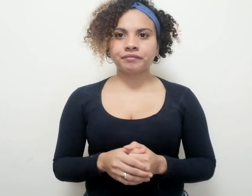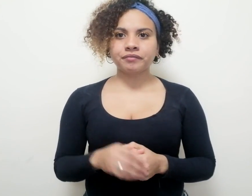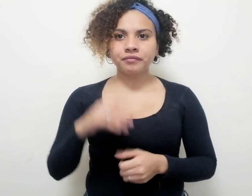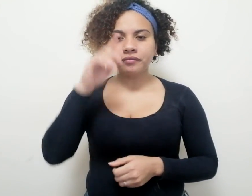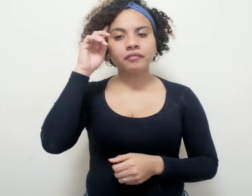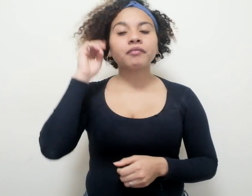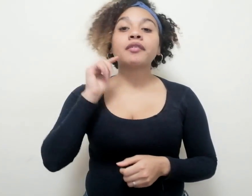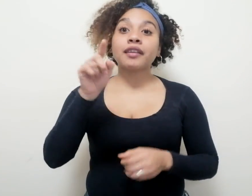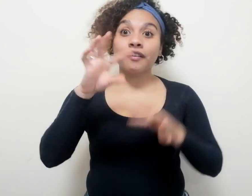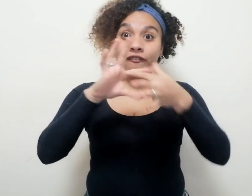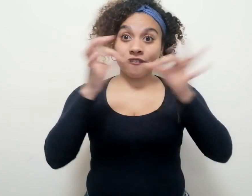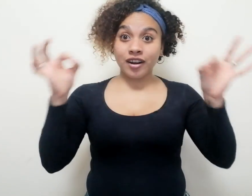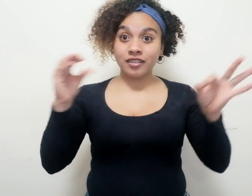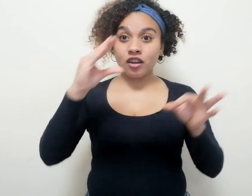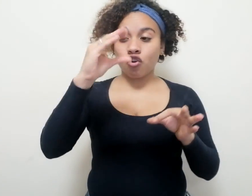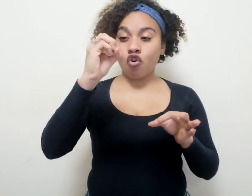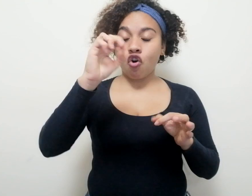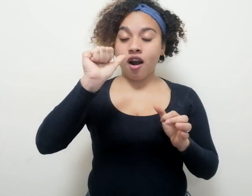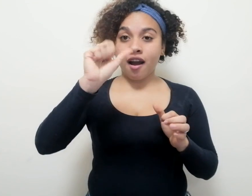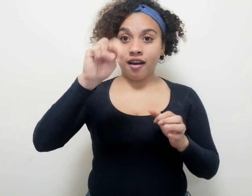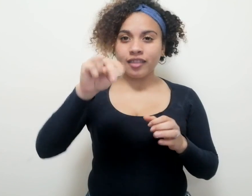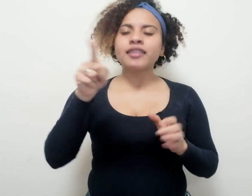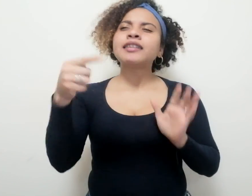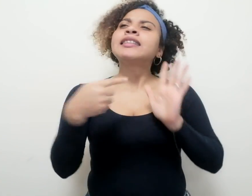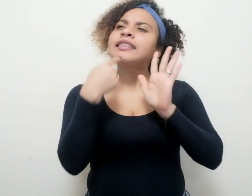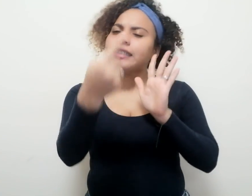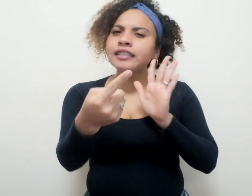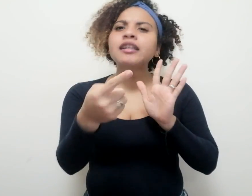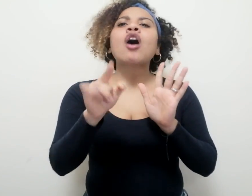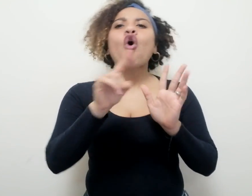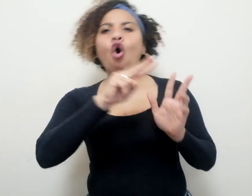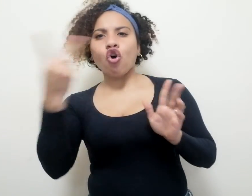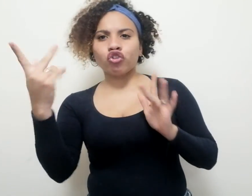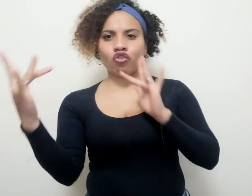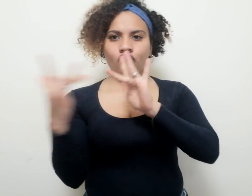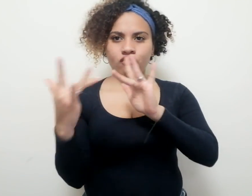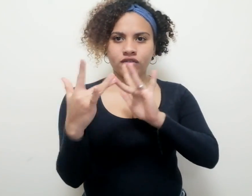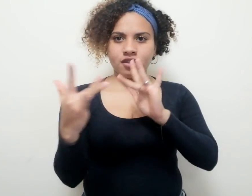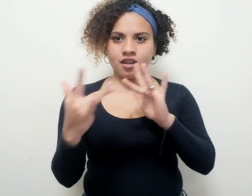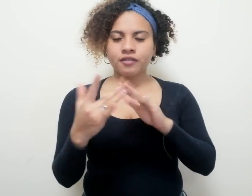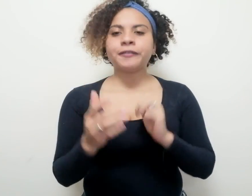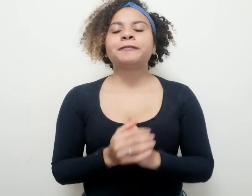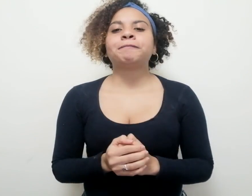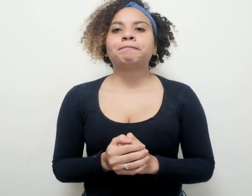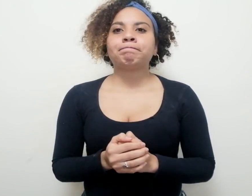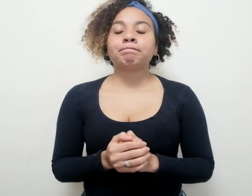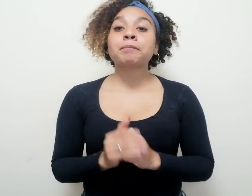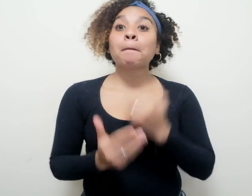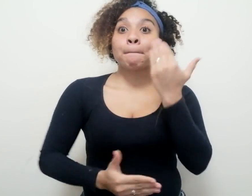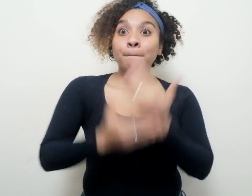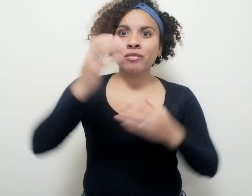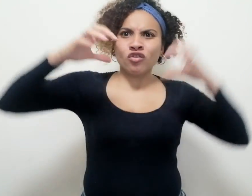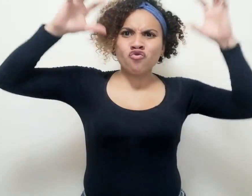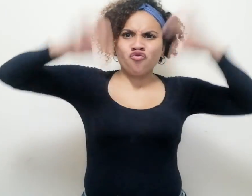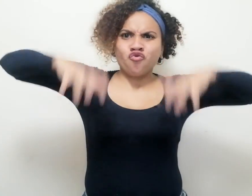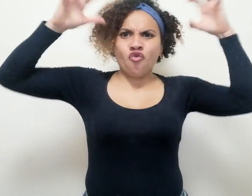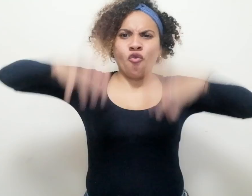La frase de Coan señala otro punto de contacto. Empieza a llover cubetazos